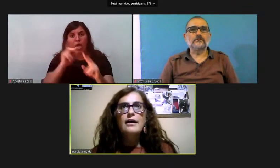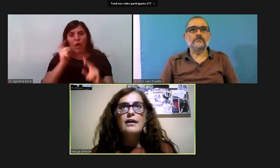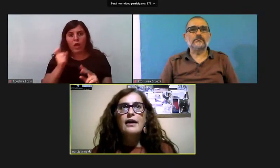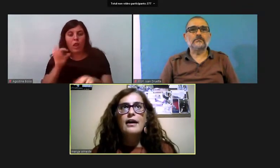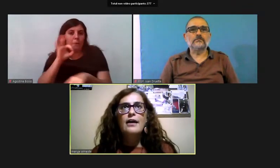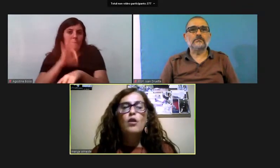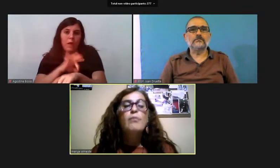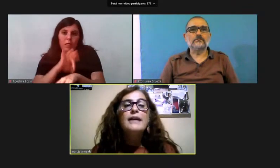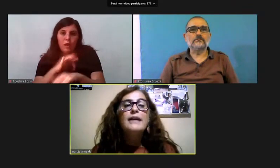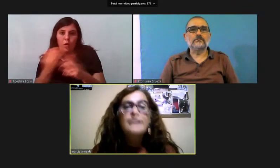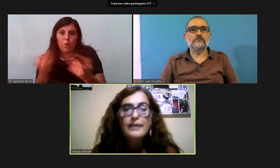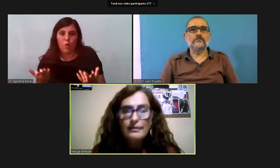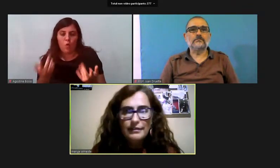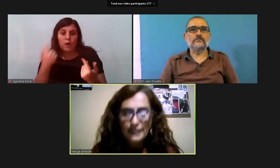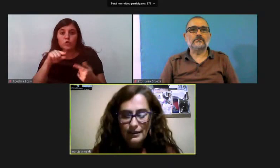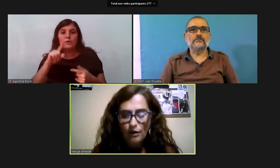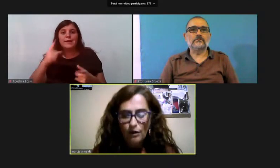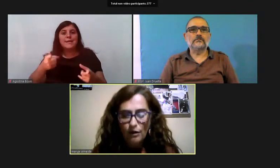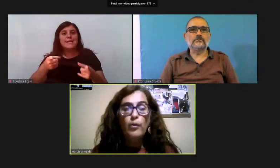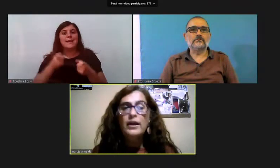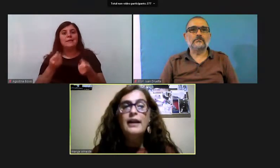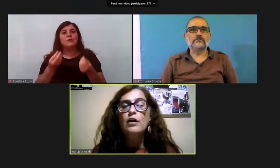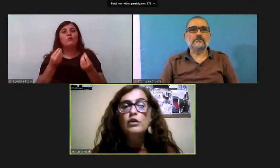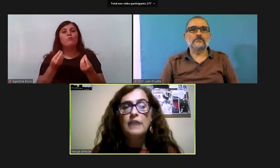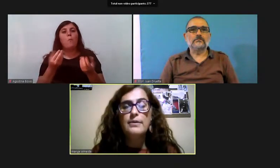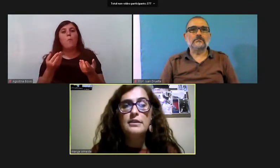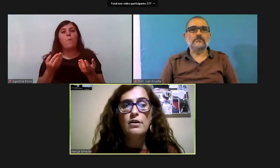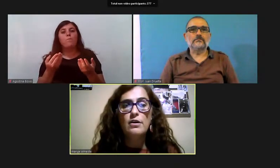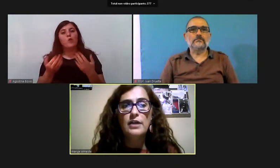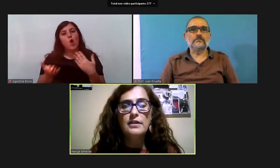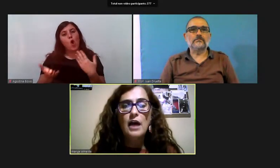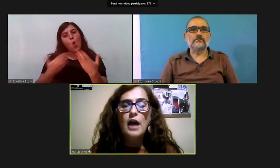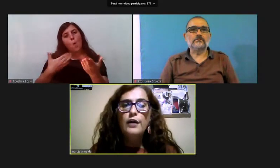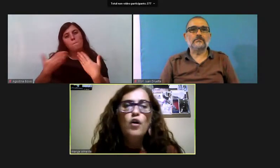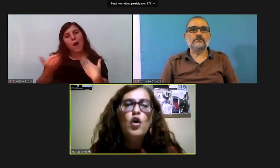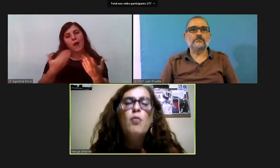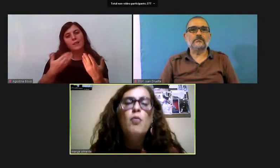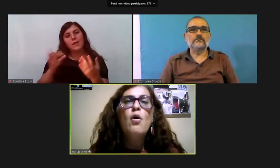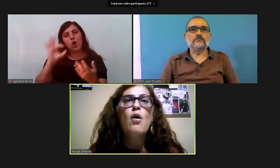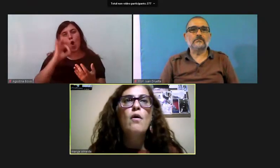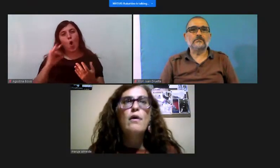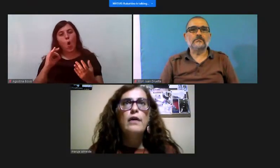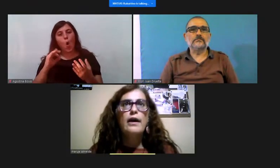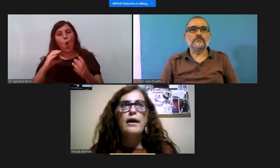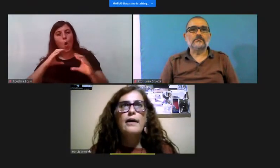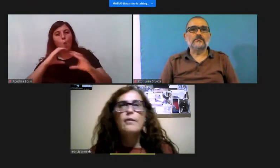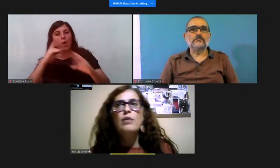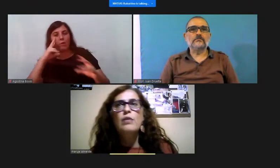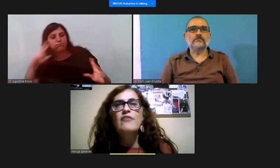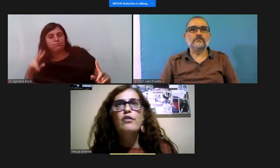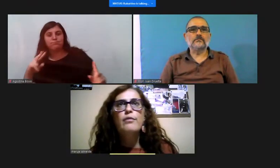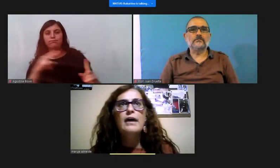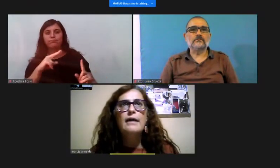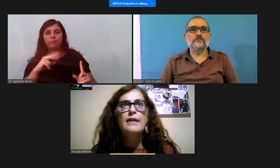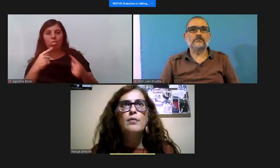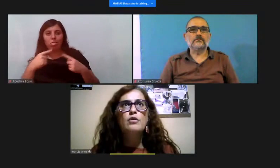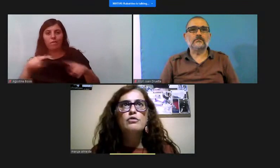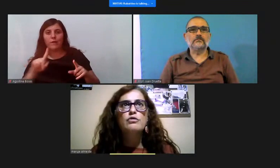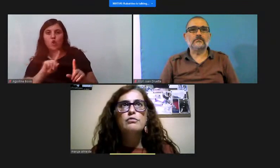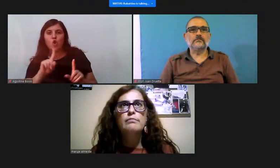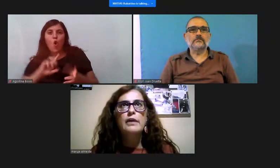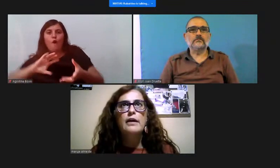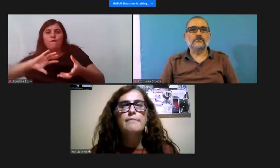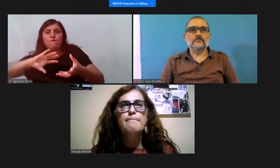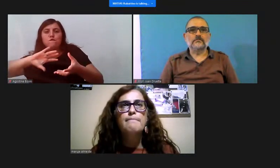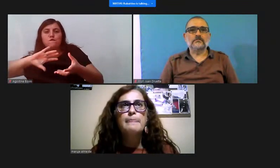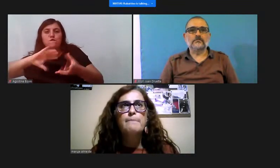poder combatir, ¿sí? O ponerle otras visiones, no como una forma, digamos,